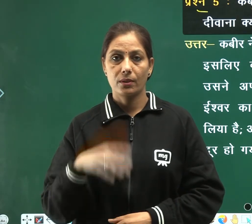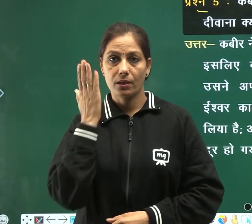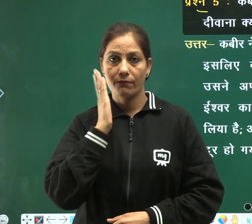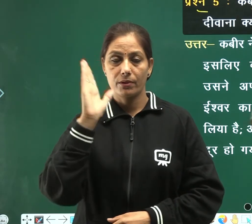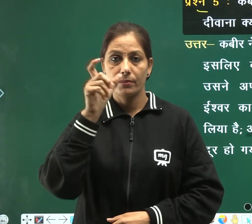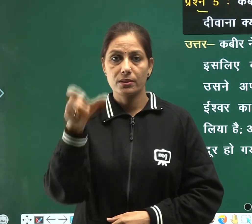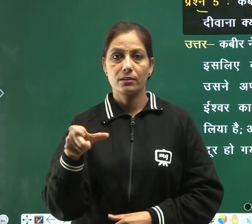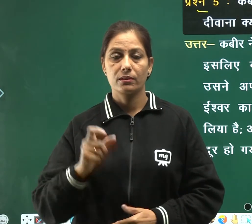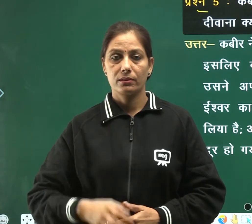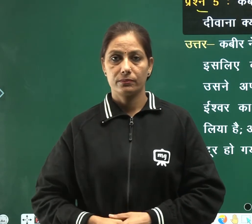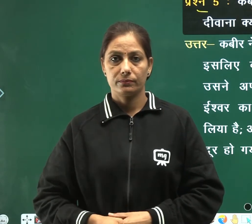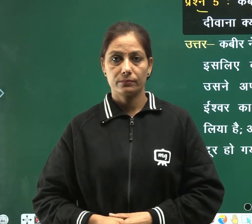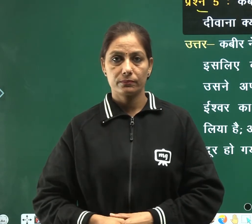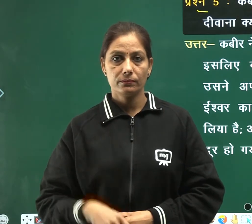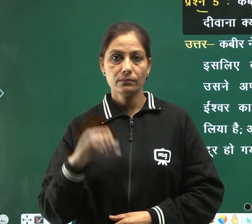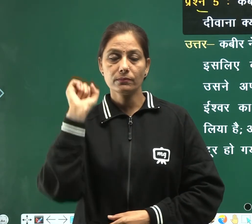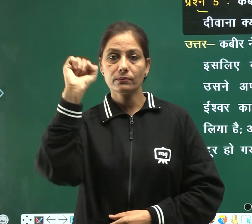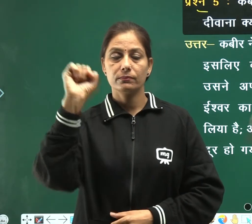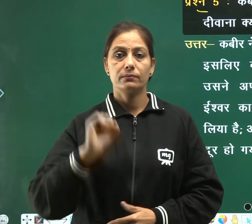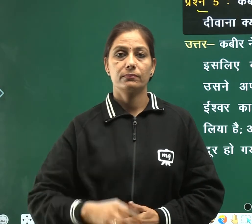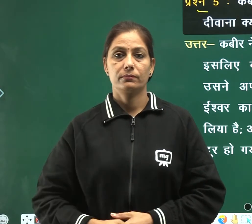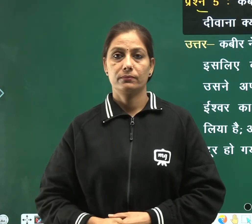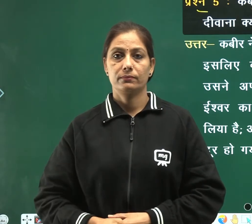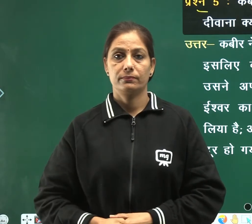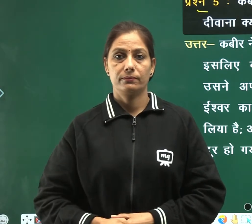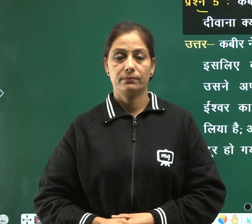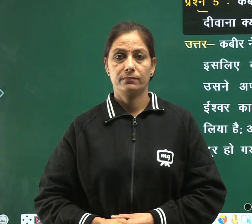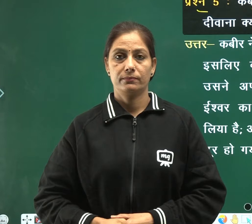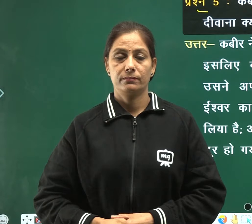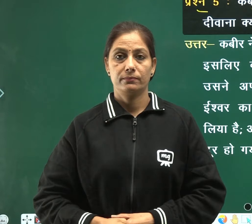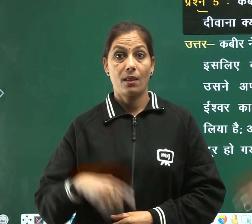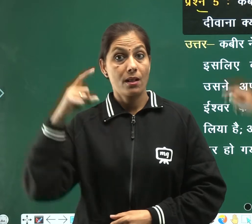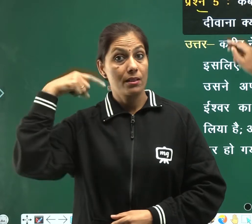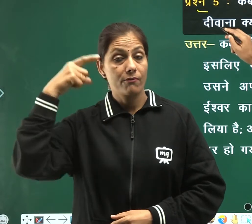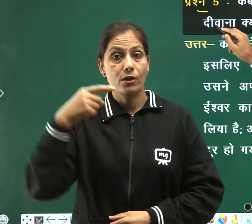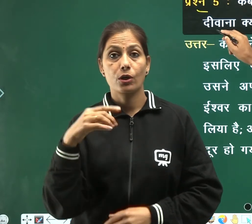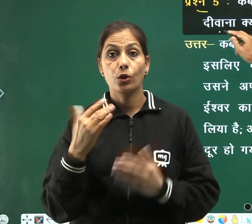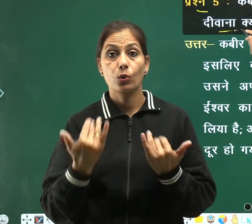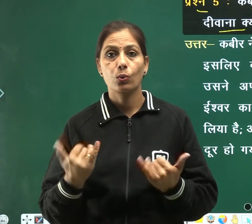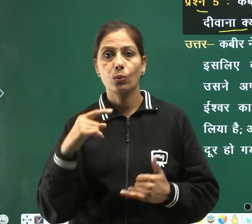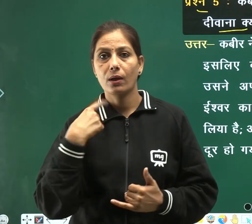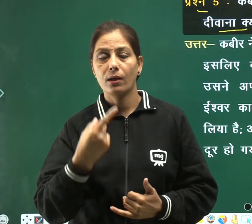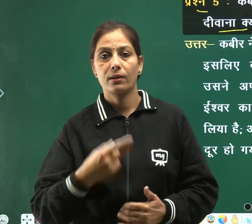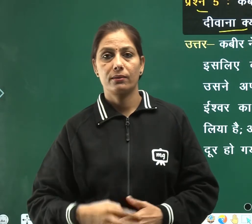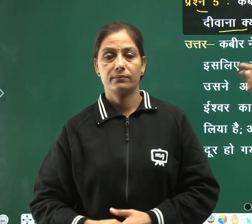कबीर ने अपने को दीवाना क्यों कहा है?